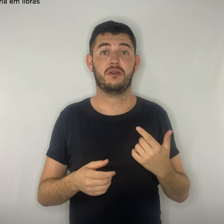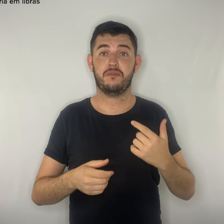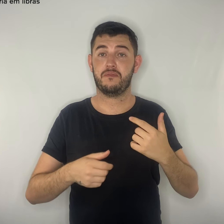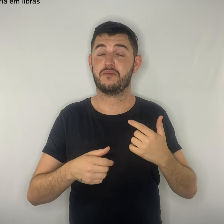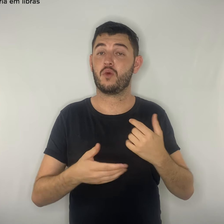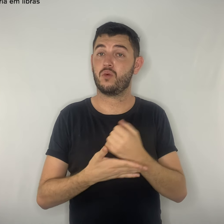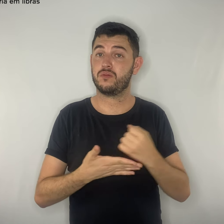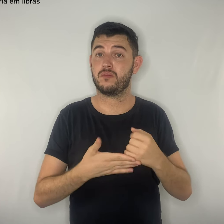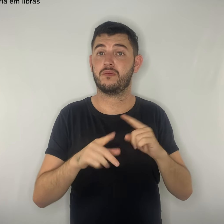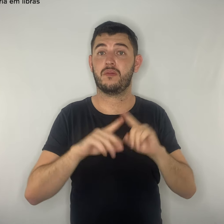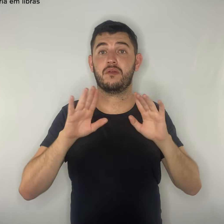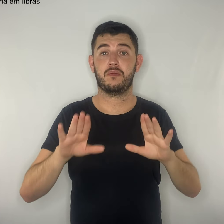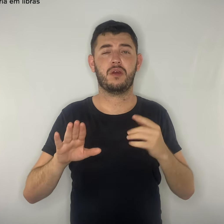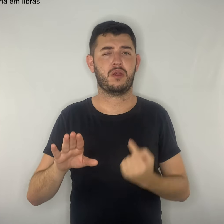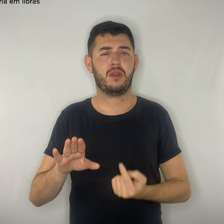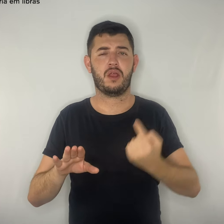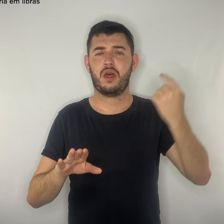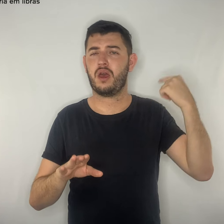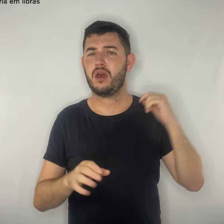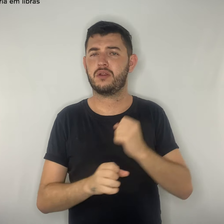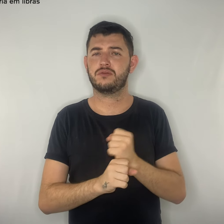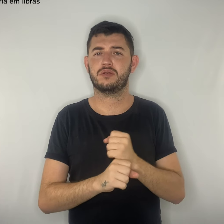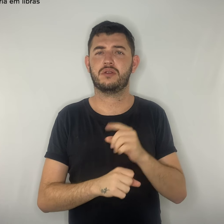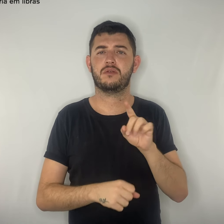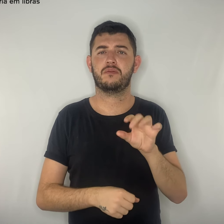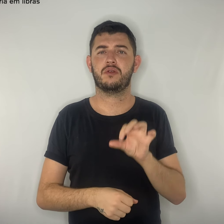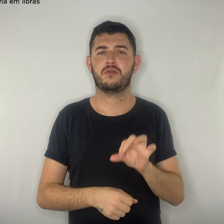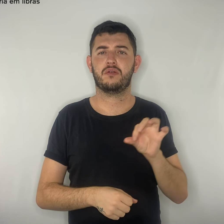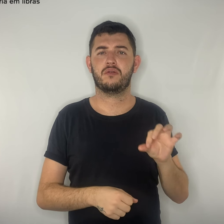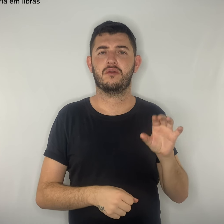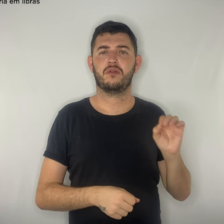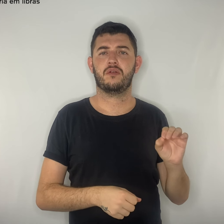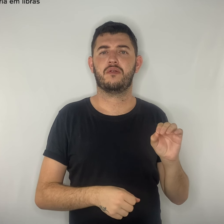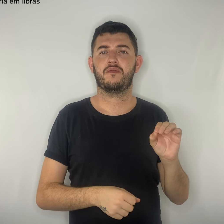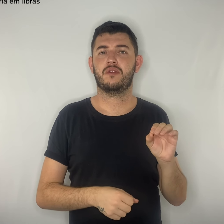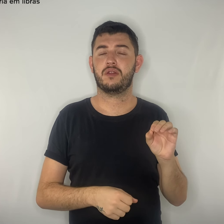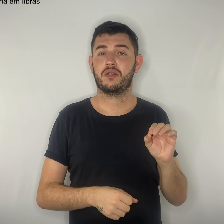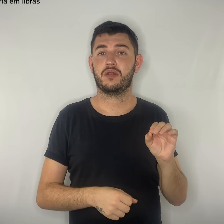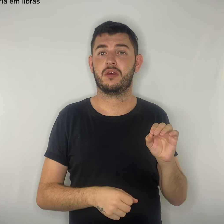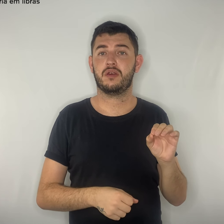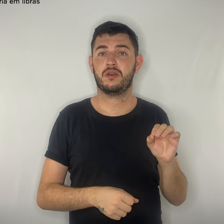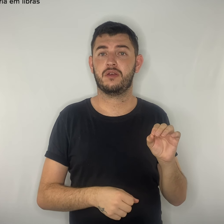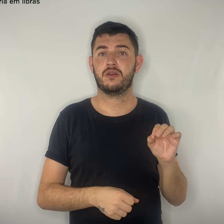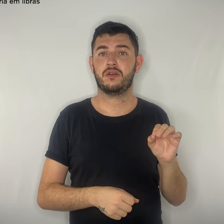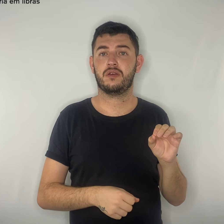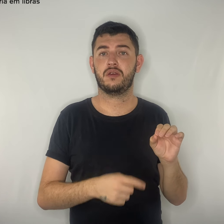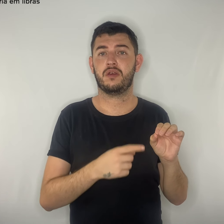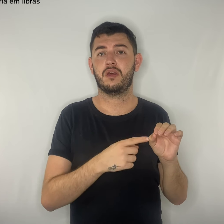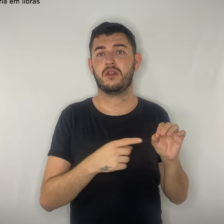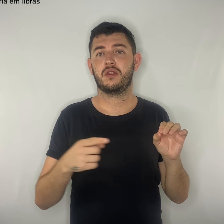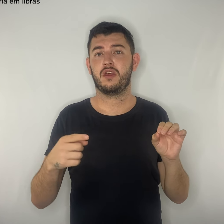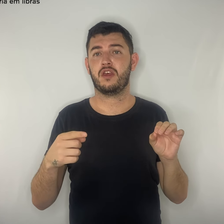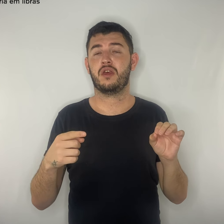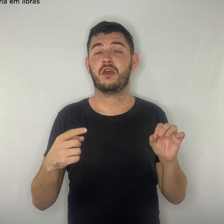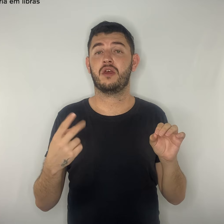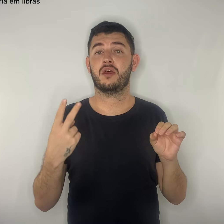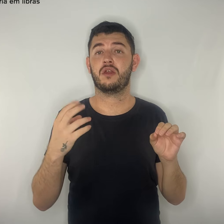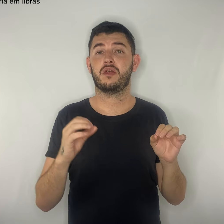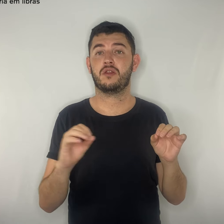em meados dos anos de 1990 e início dos anos 2000 havia um esquema